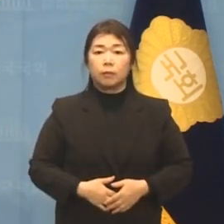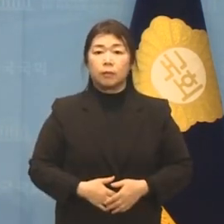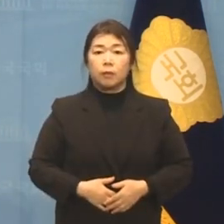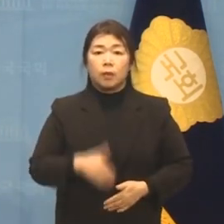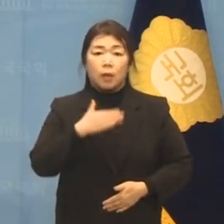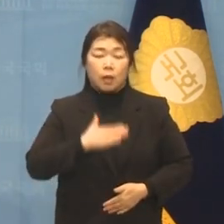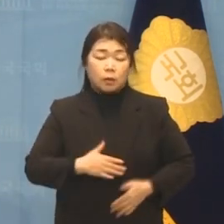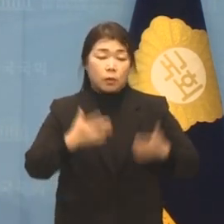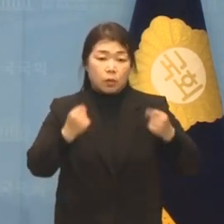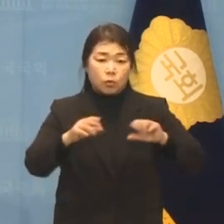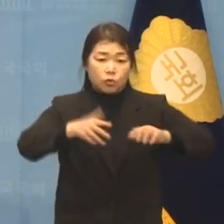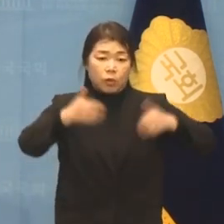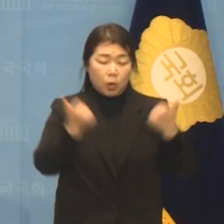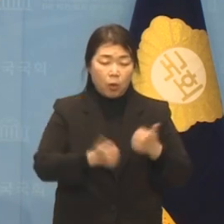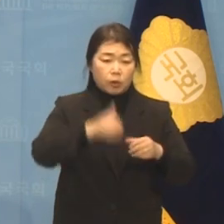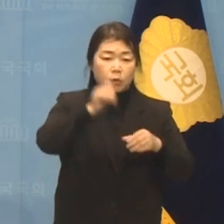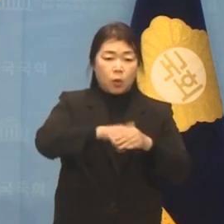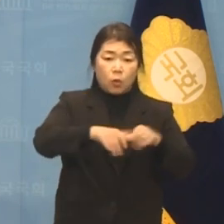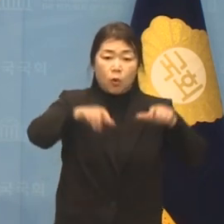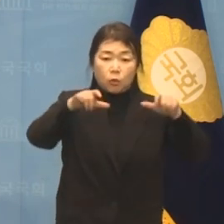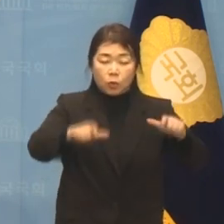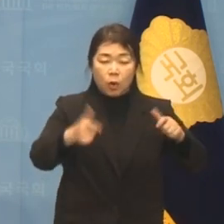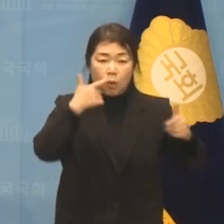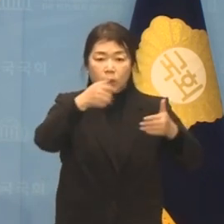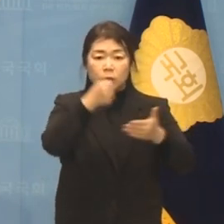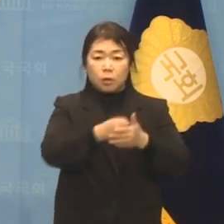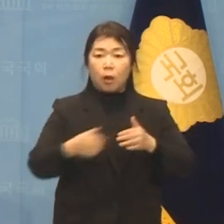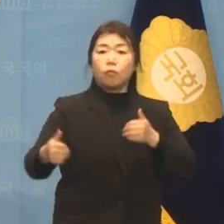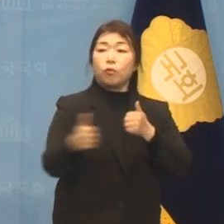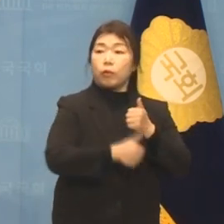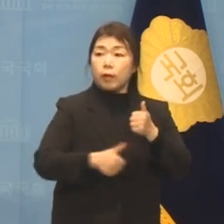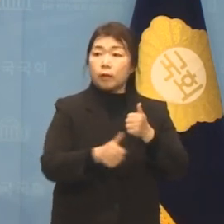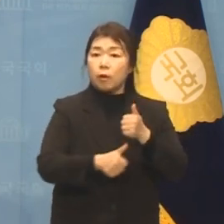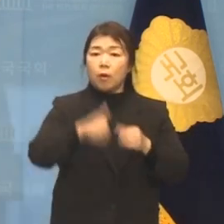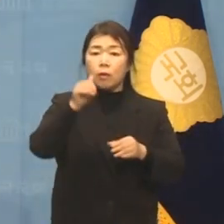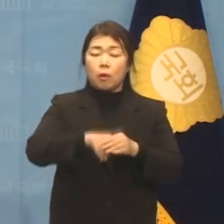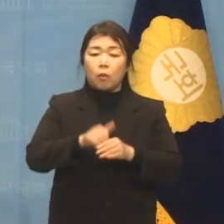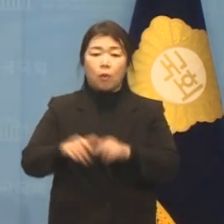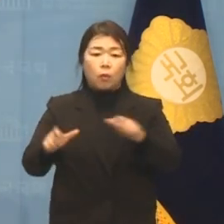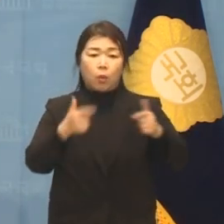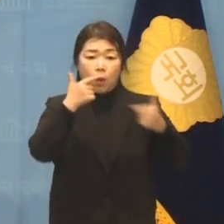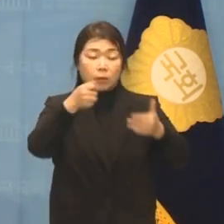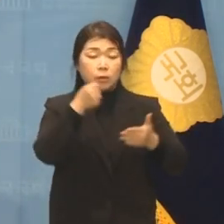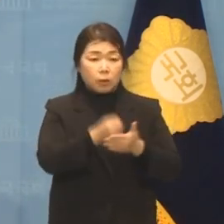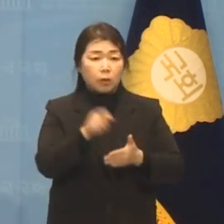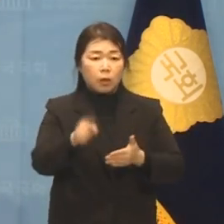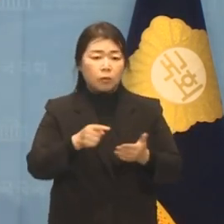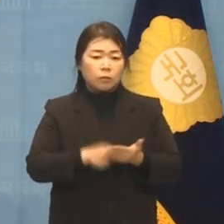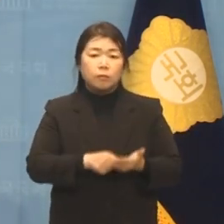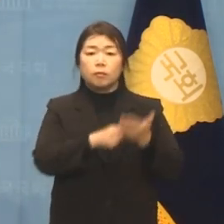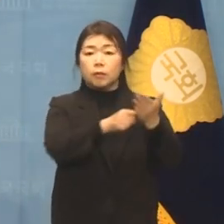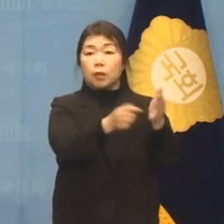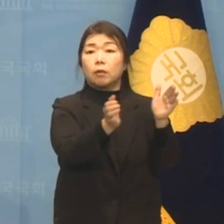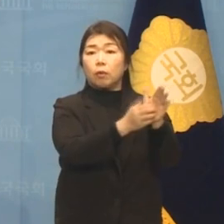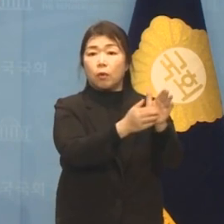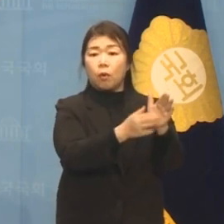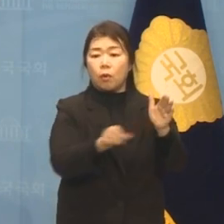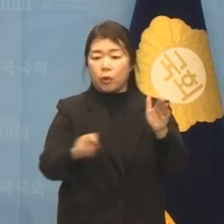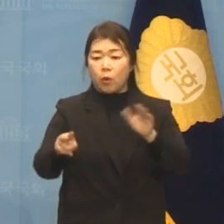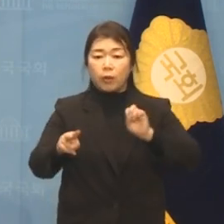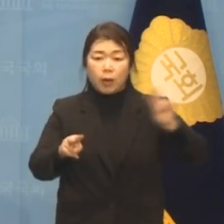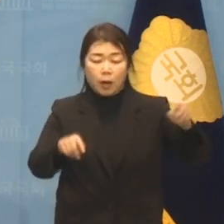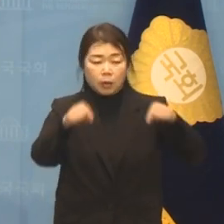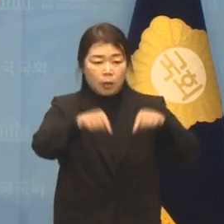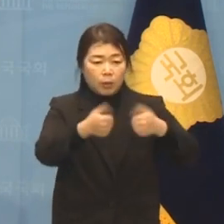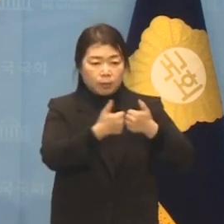아시다시피 국회의원 선거구 획정위원회의 선거구 획정안이 국회에 제출되어 있고 여야 간의